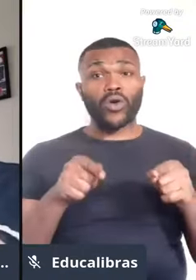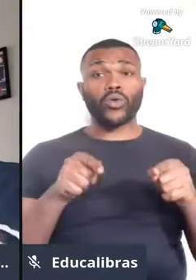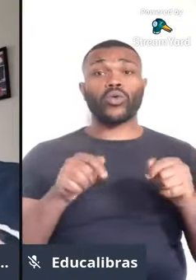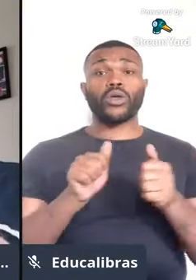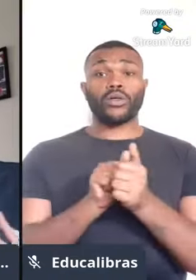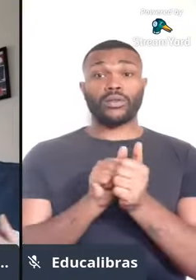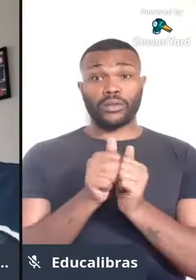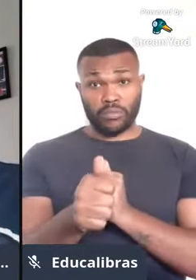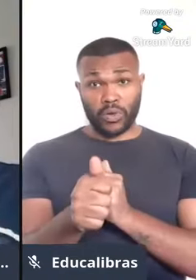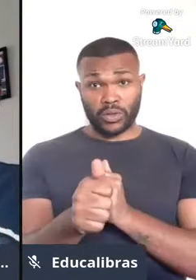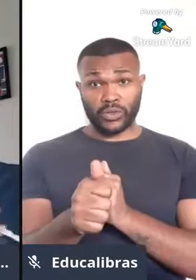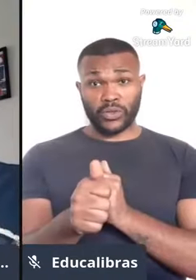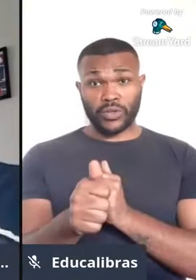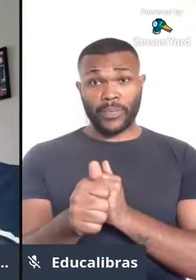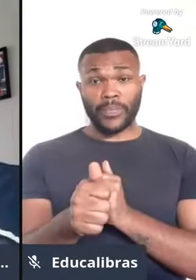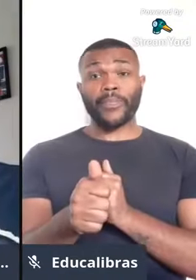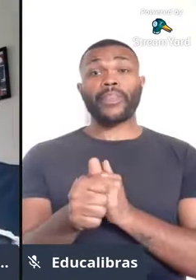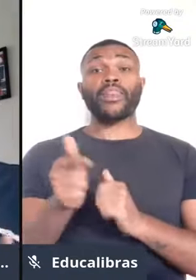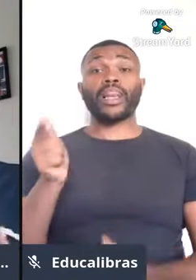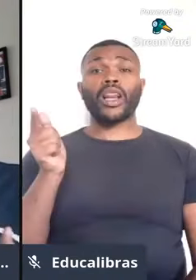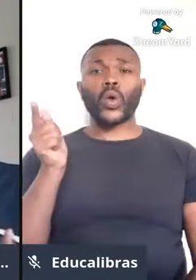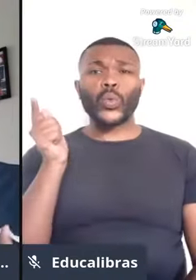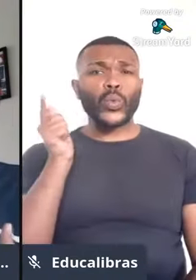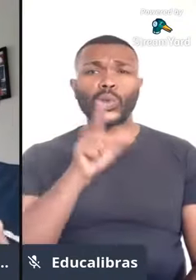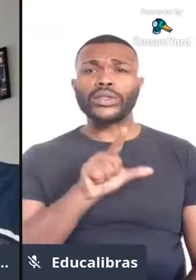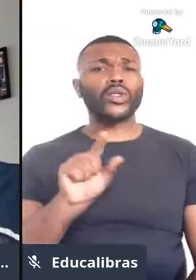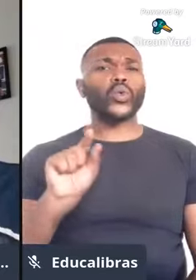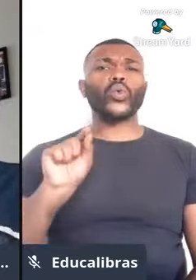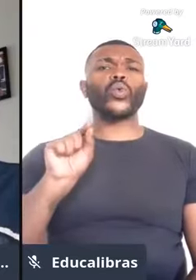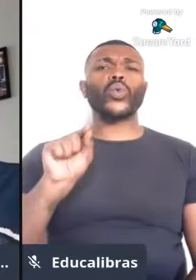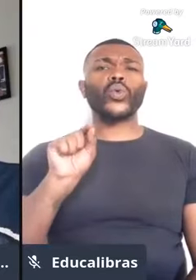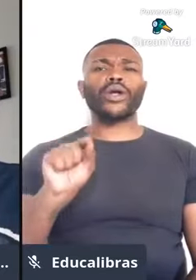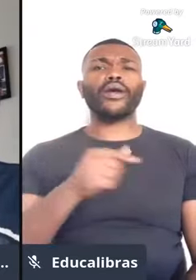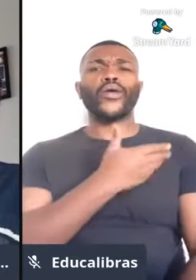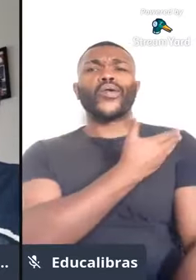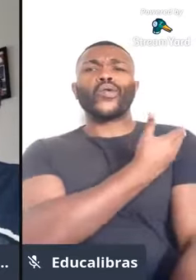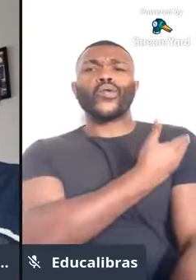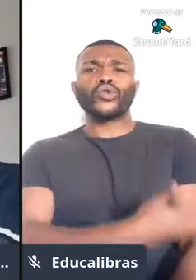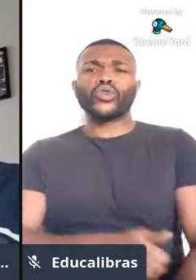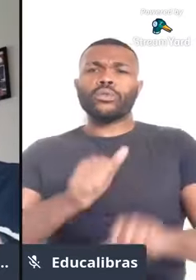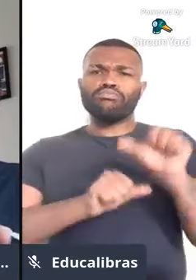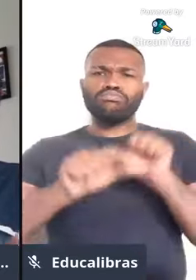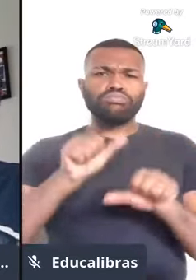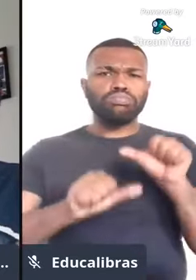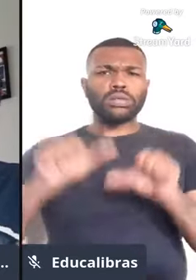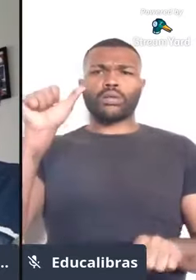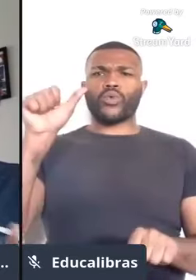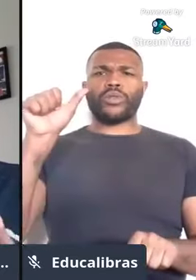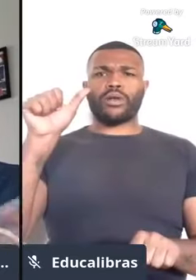esportiva conseguiu quebrar o vício. Você percebe, por exemplo, que hoje,